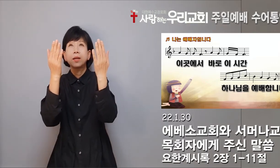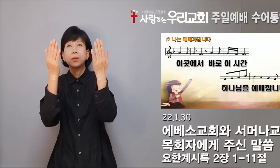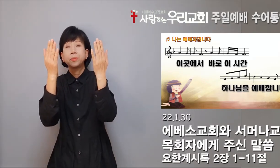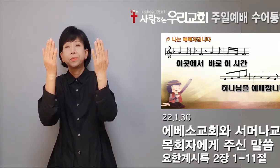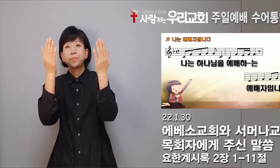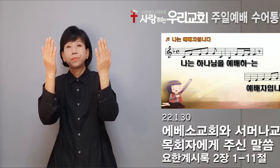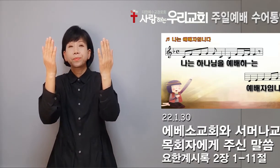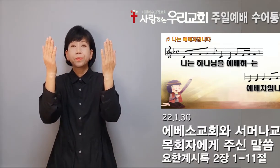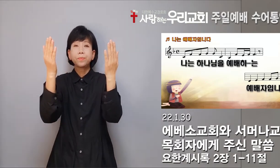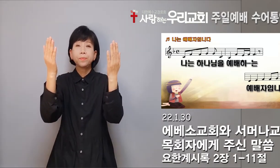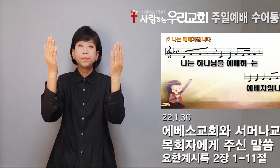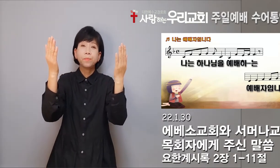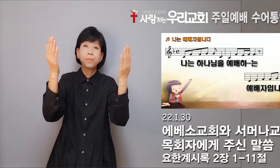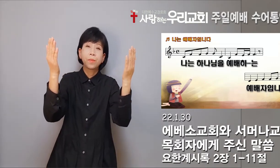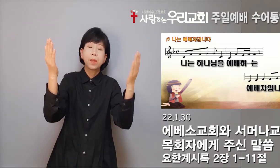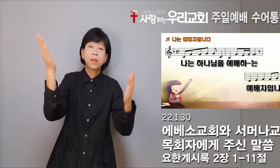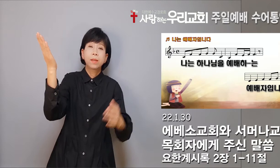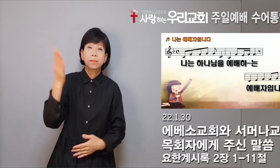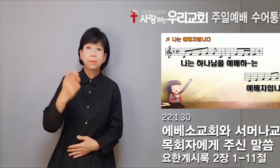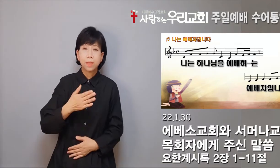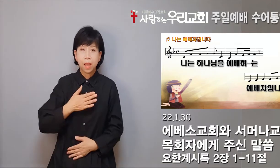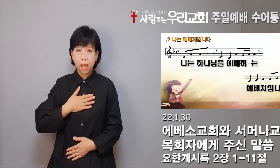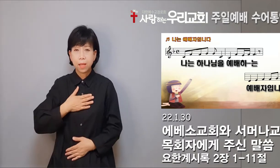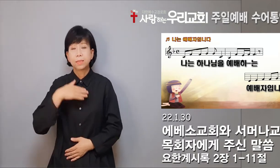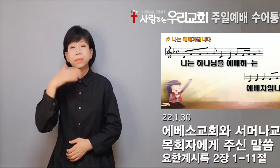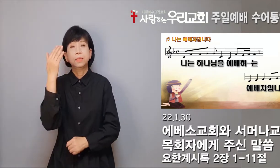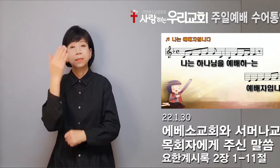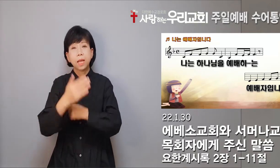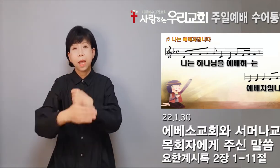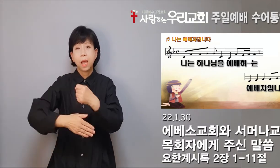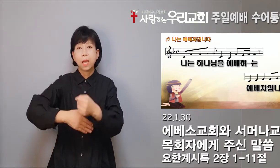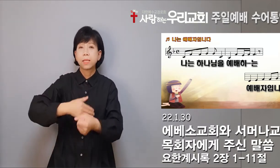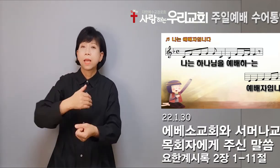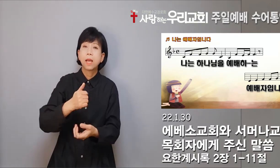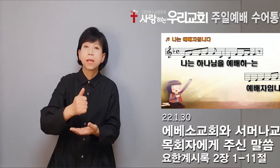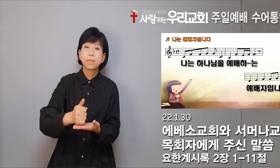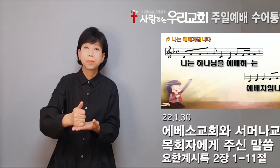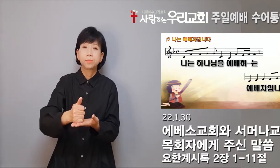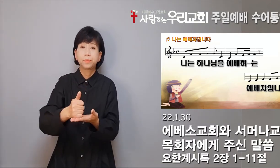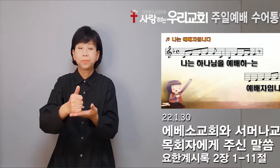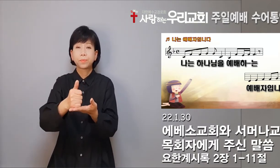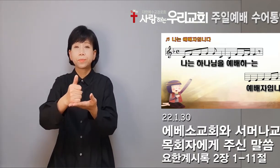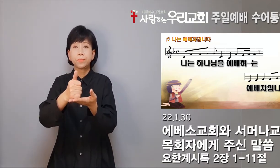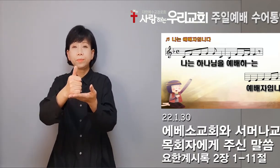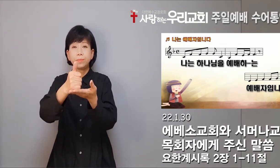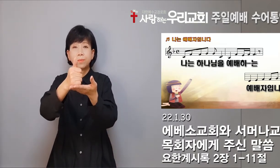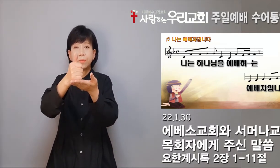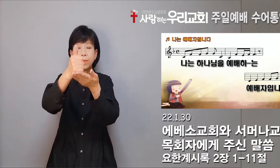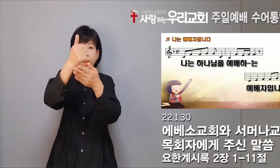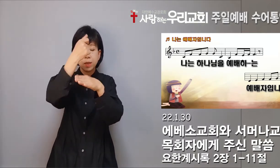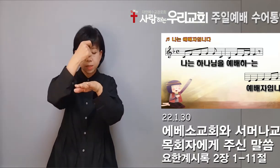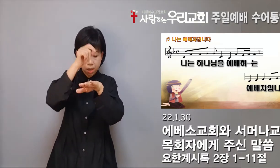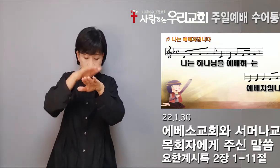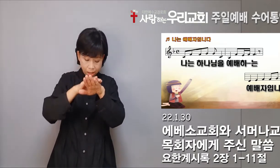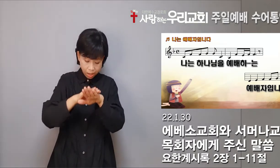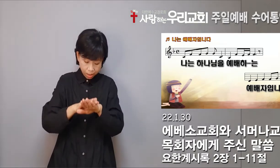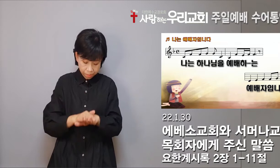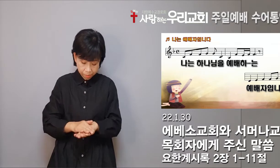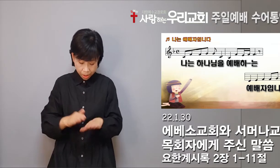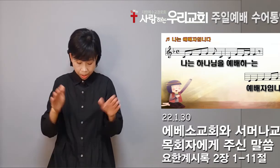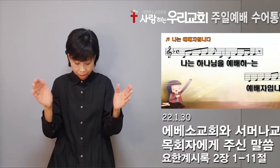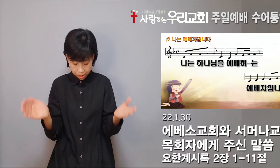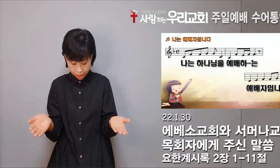나는 하나님을 예배하는, 나는 하나님을